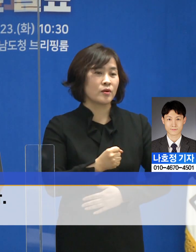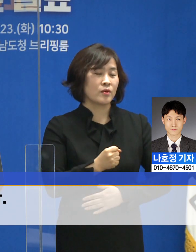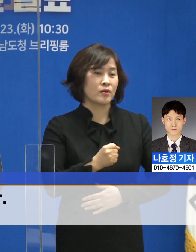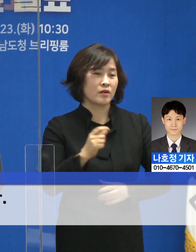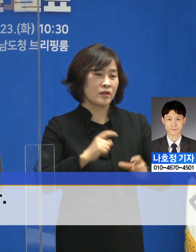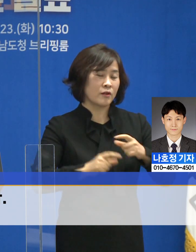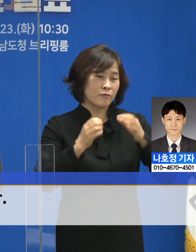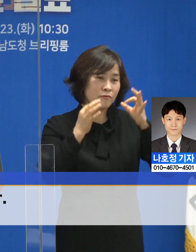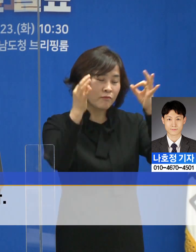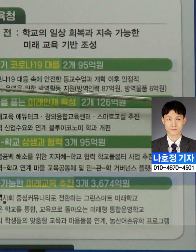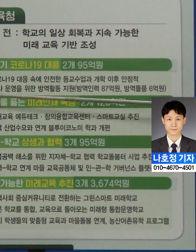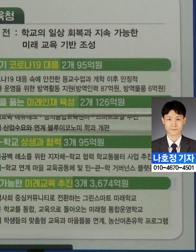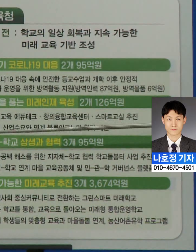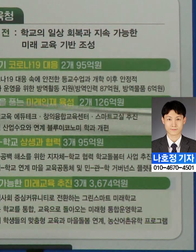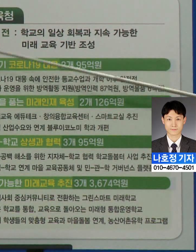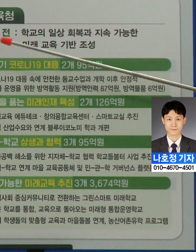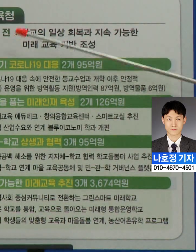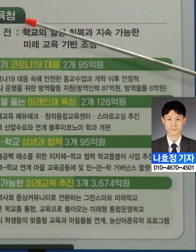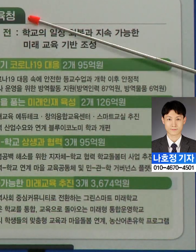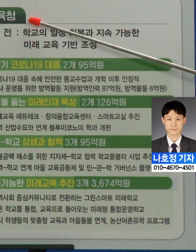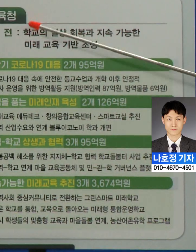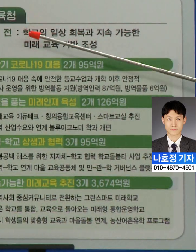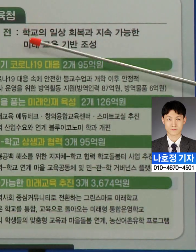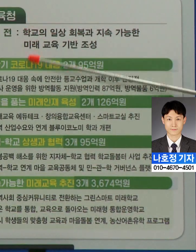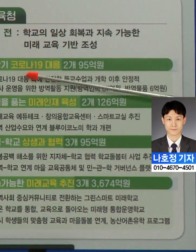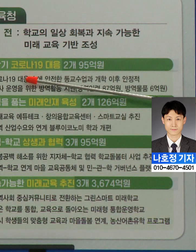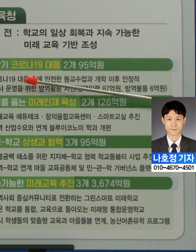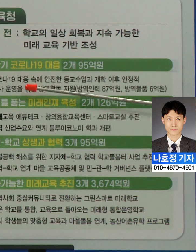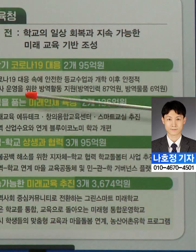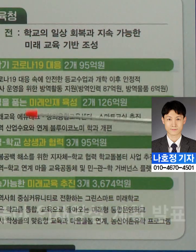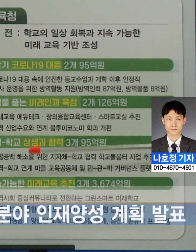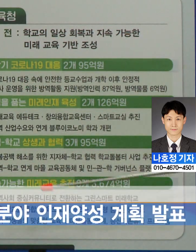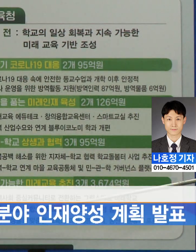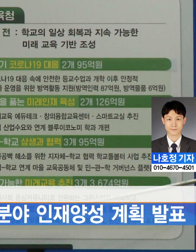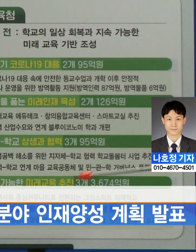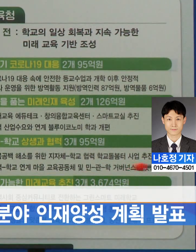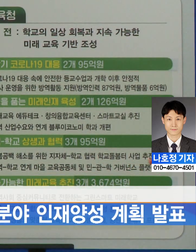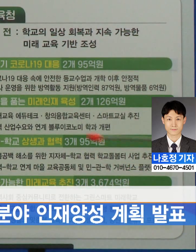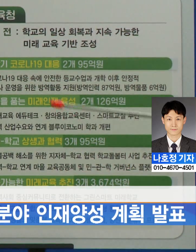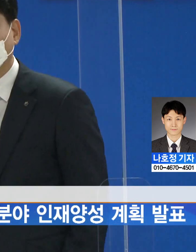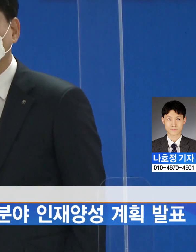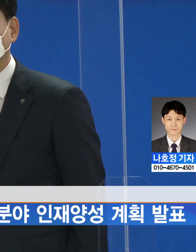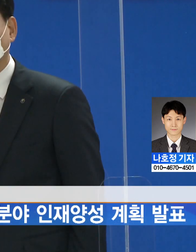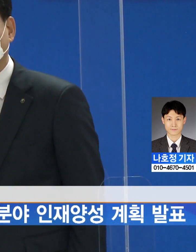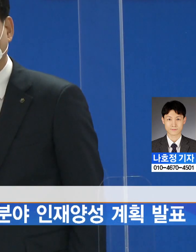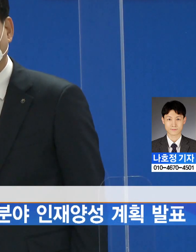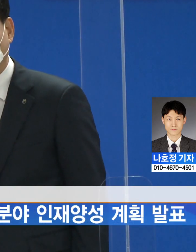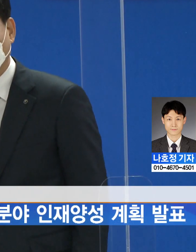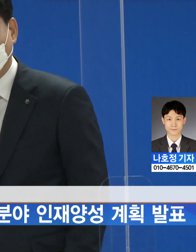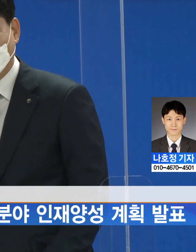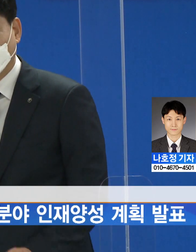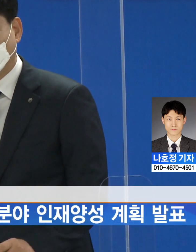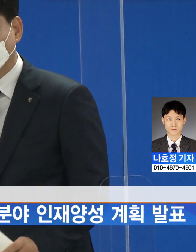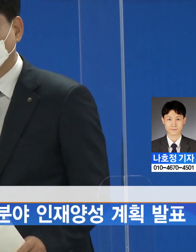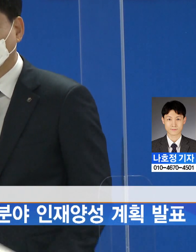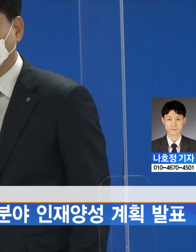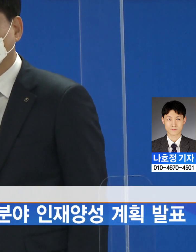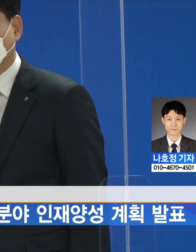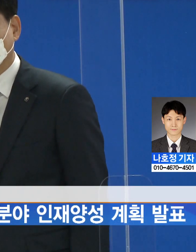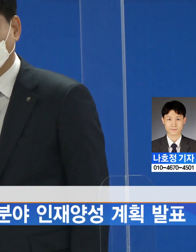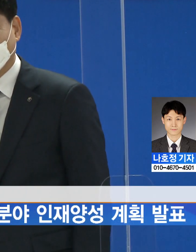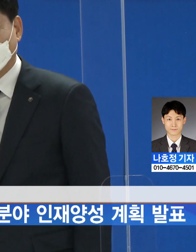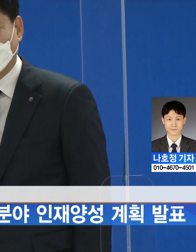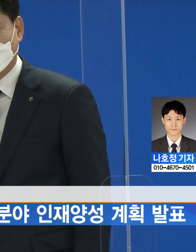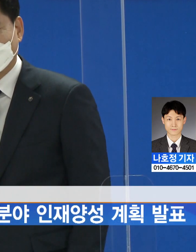기울이겠습니다 이와 더불어 장 소 금 교회 카멘 스마트 주실 구축과 시군별 창의 융합 센터를